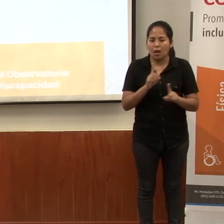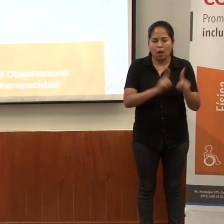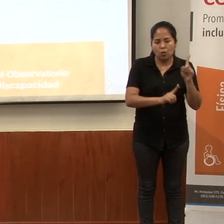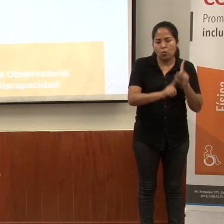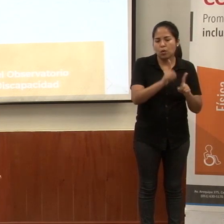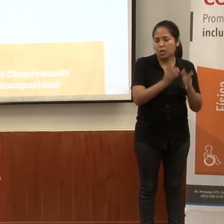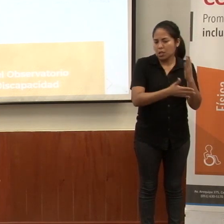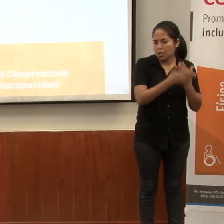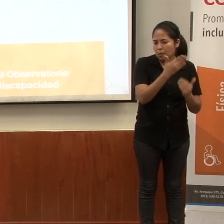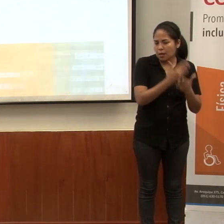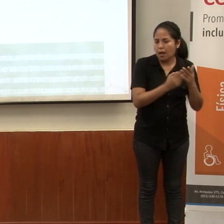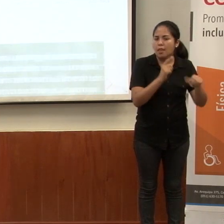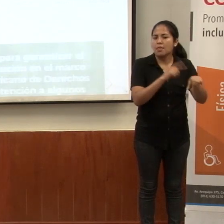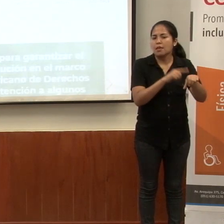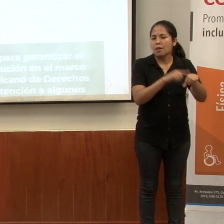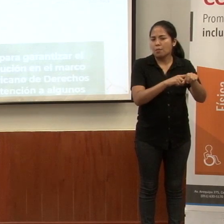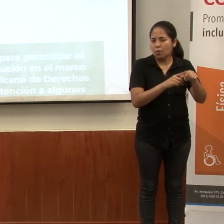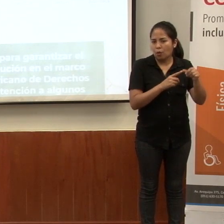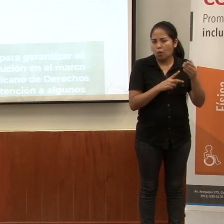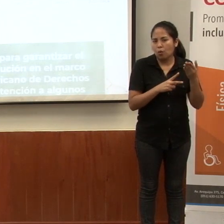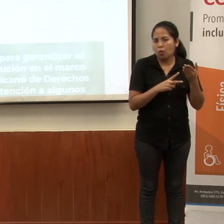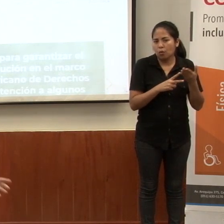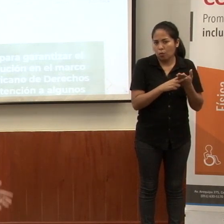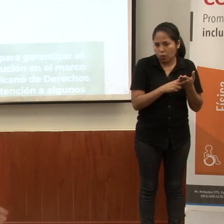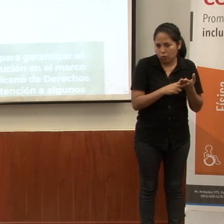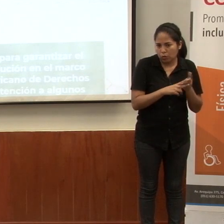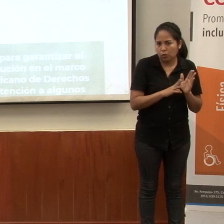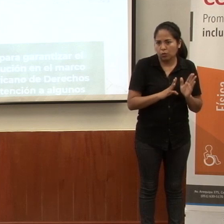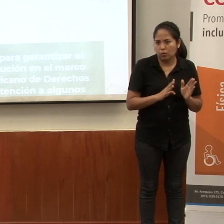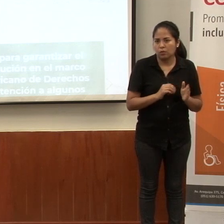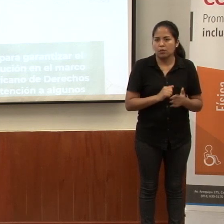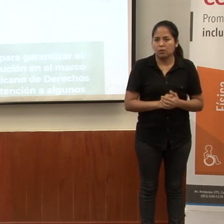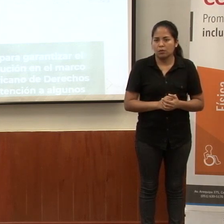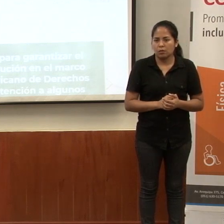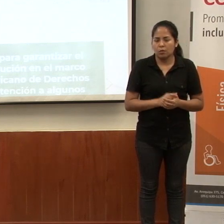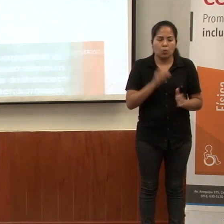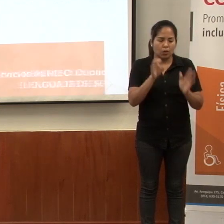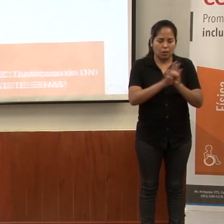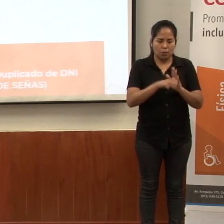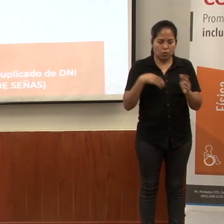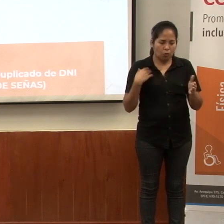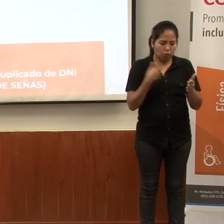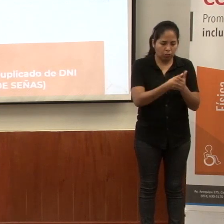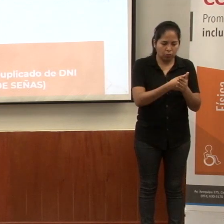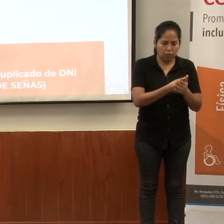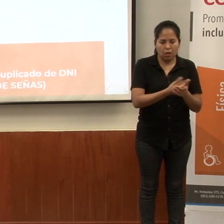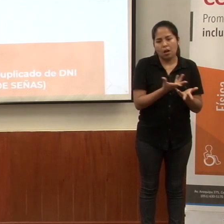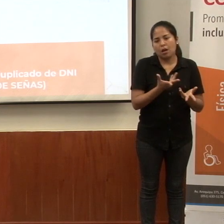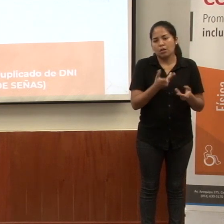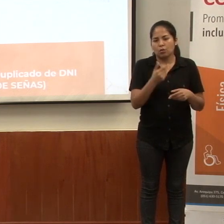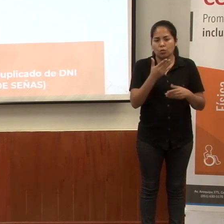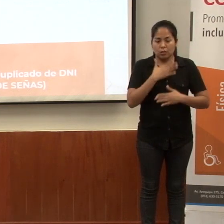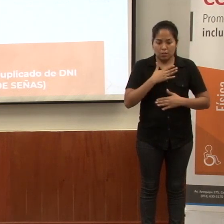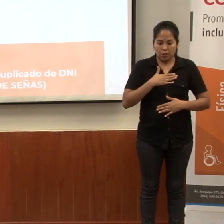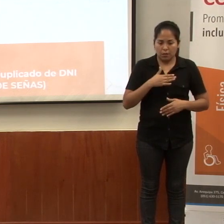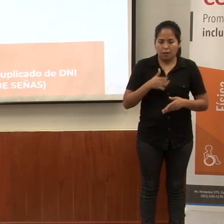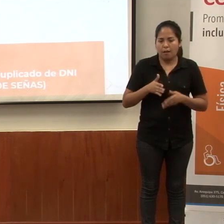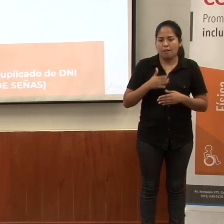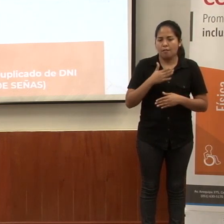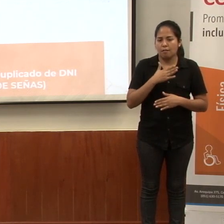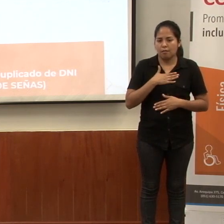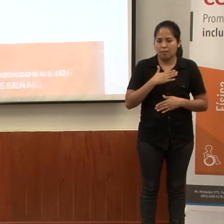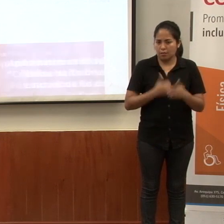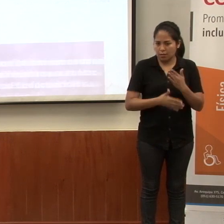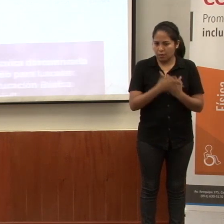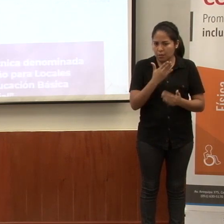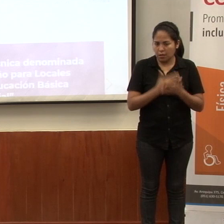discapacidad temporal. Yo me fracturo ahorita, dejo de asistir al trabajo 20 días, estoy con una discapacidad temporal, pero me recupero.